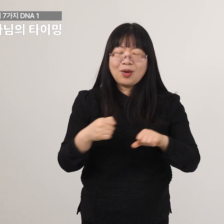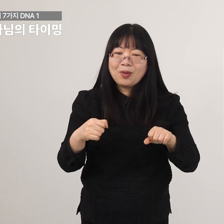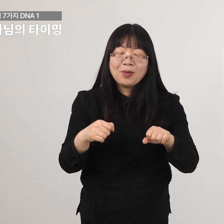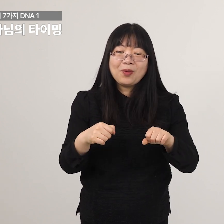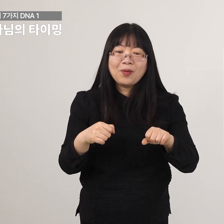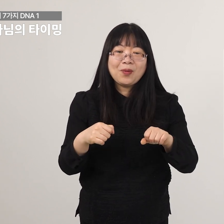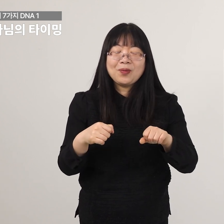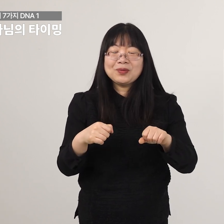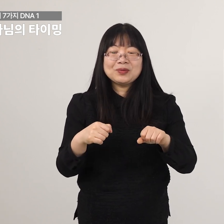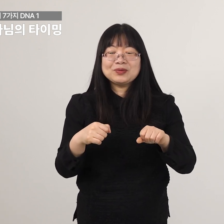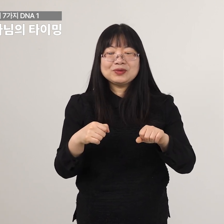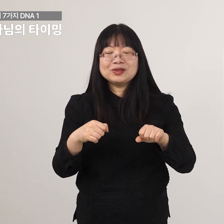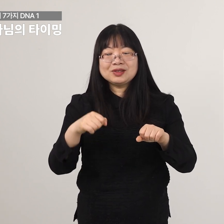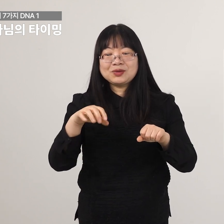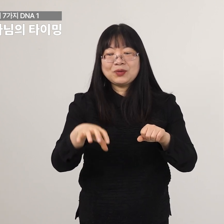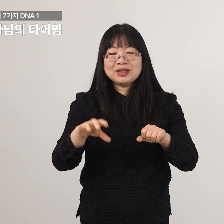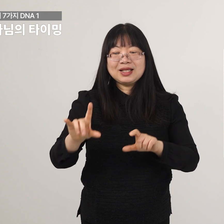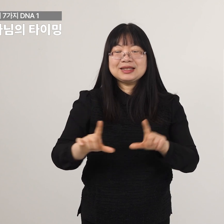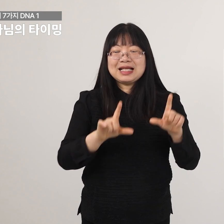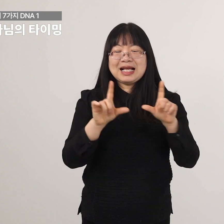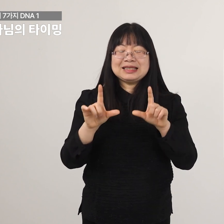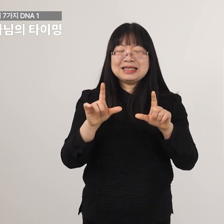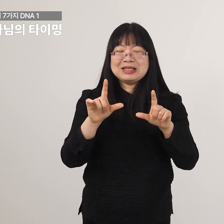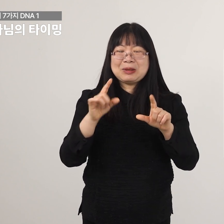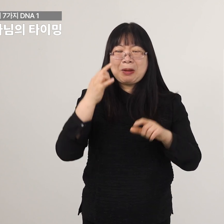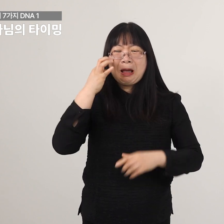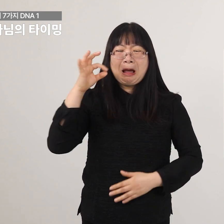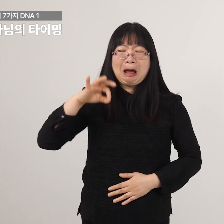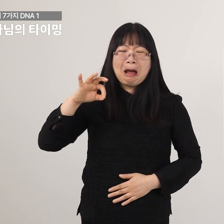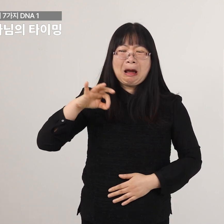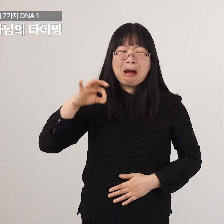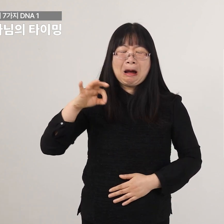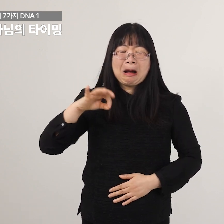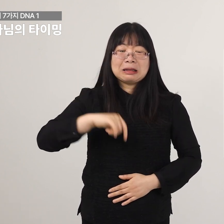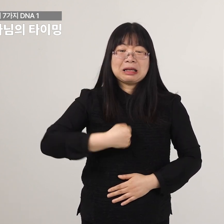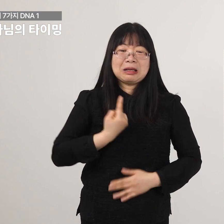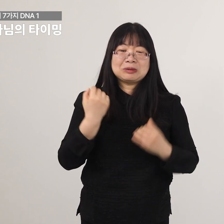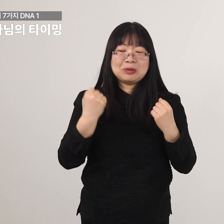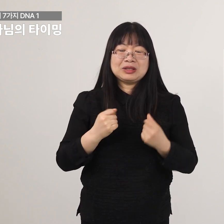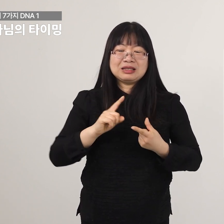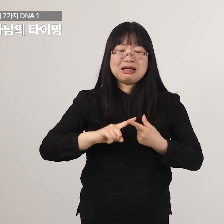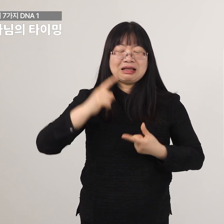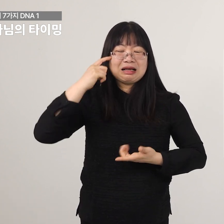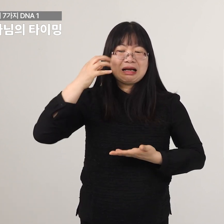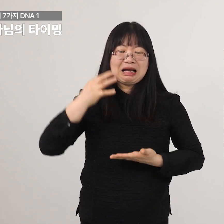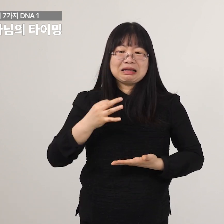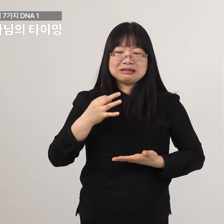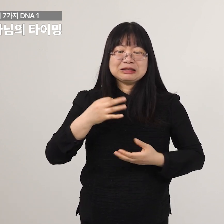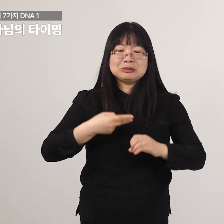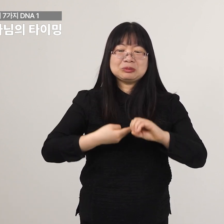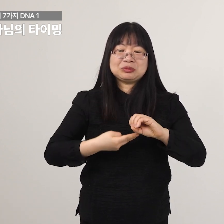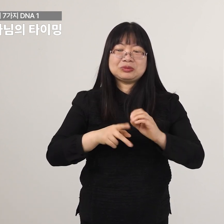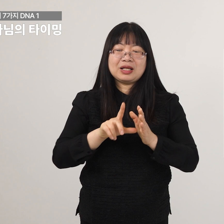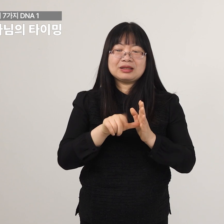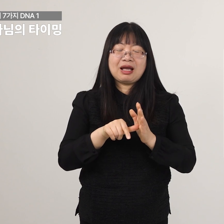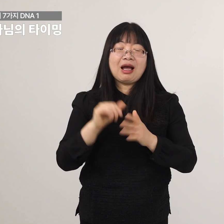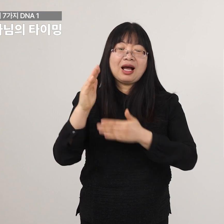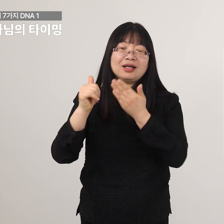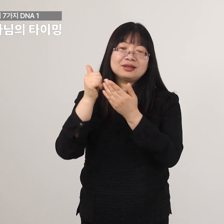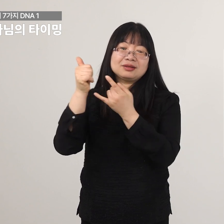지푸라기 같은 존재다라고 자기 존재에 대해서 아무 가치를 못 느낄 때